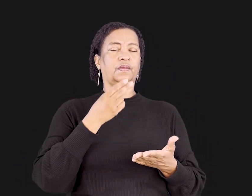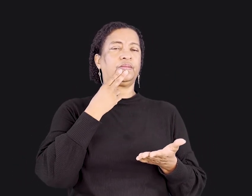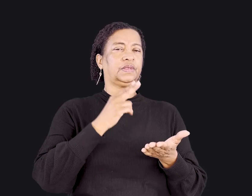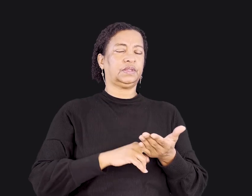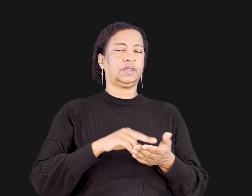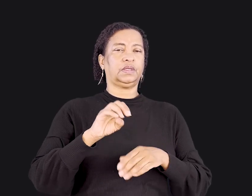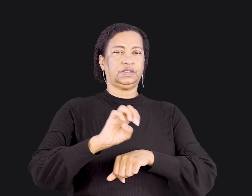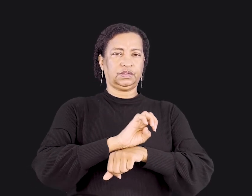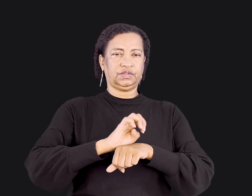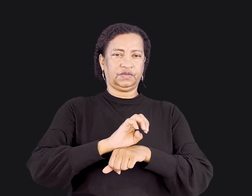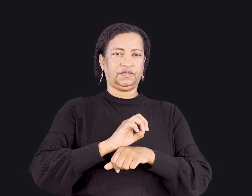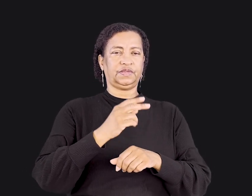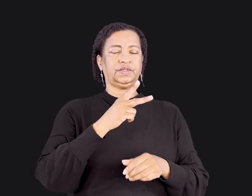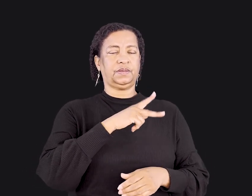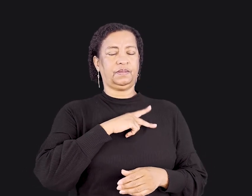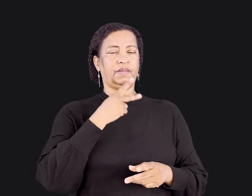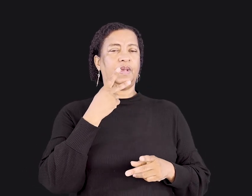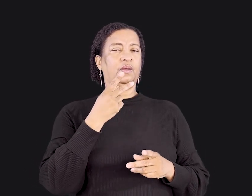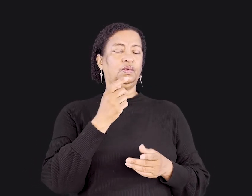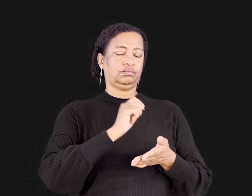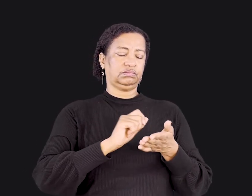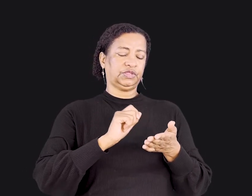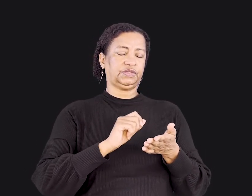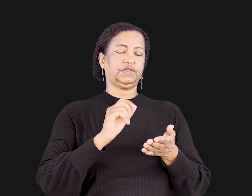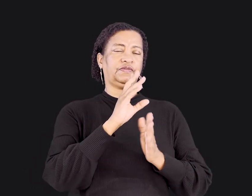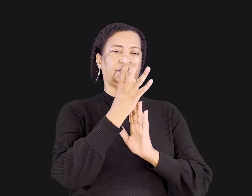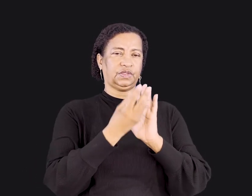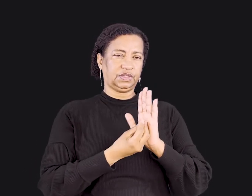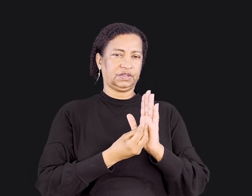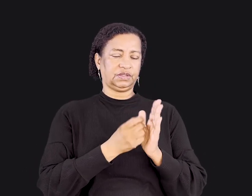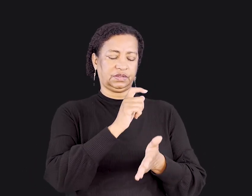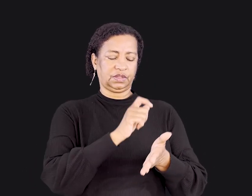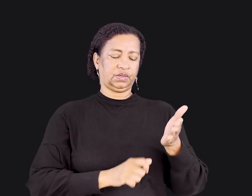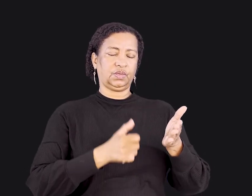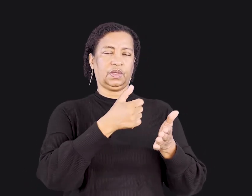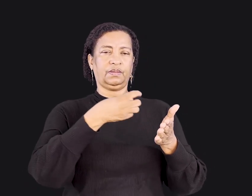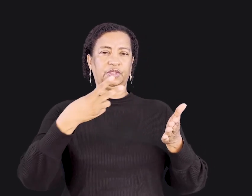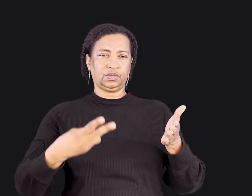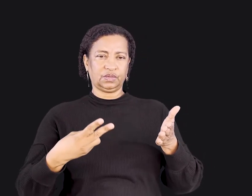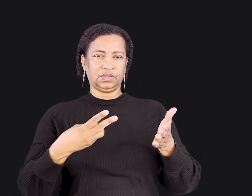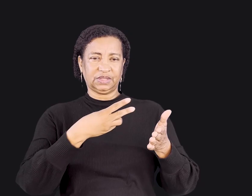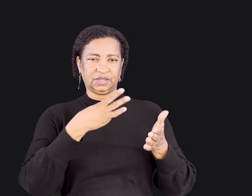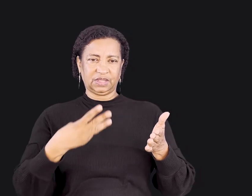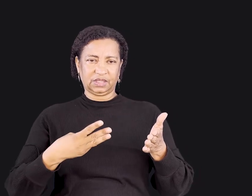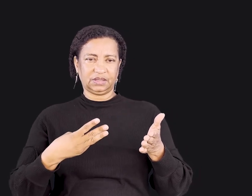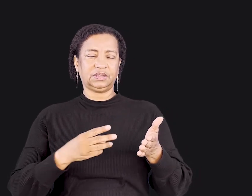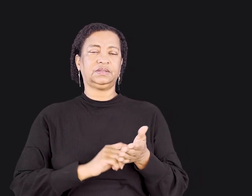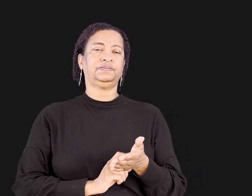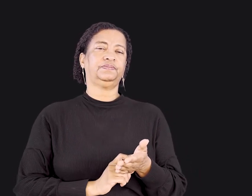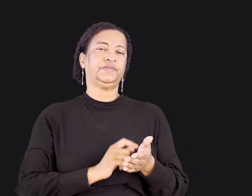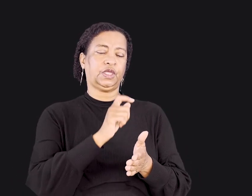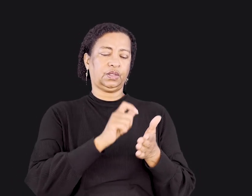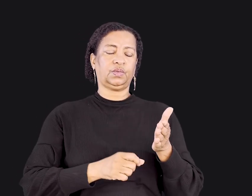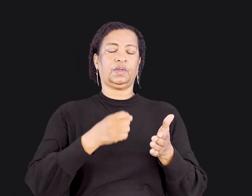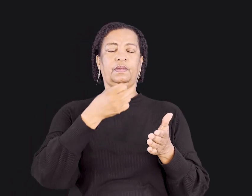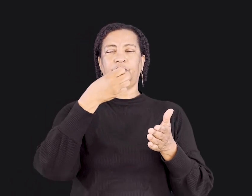Efésios, Paulo escreveu sobre a igreja e no capítulo 13, os primeiros 16 versículos do capítulo 4 falam sobre como a